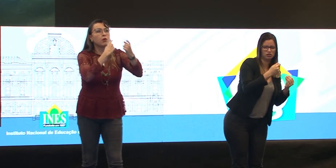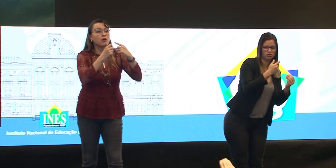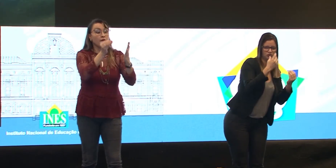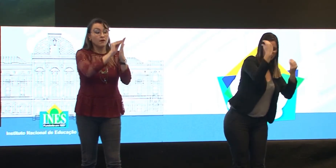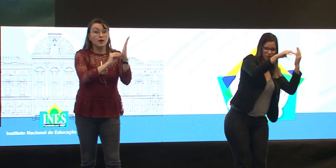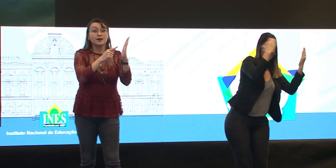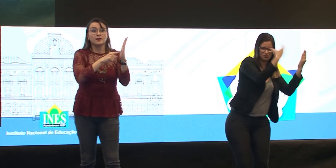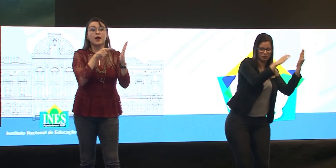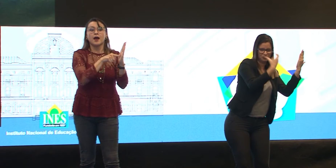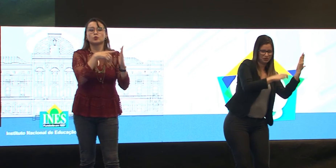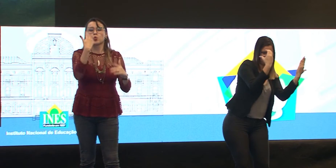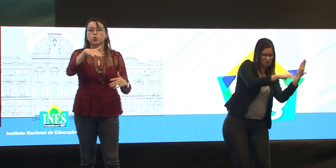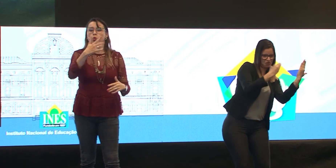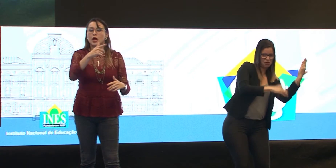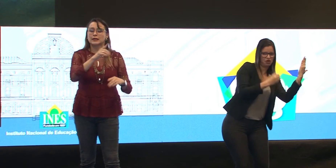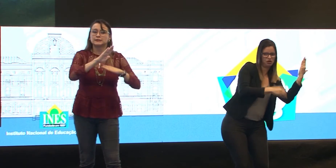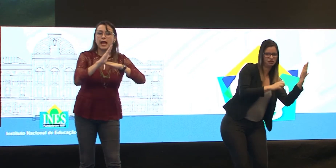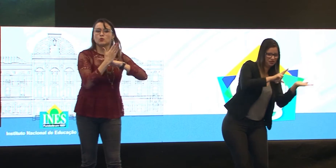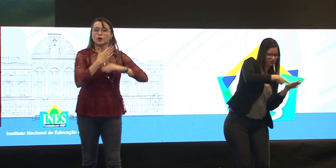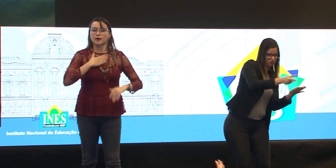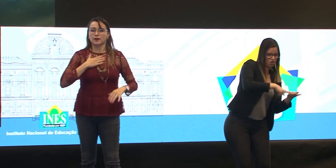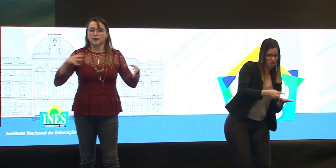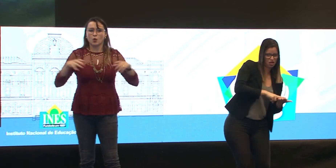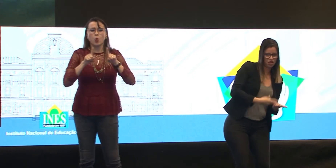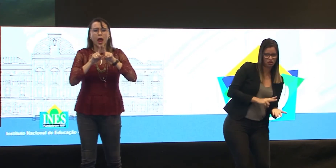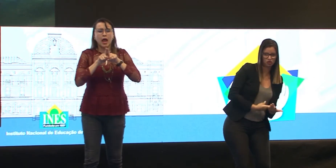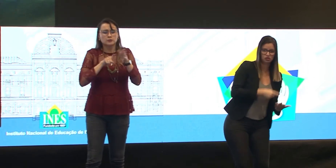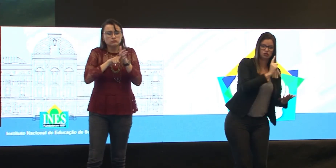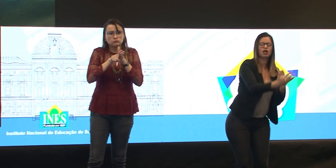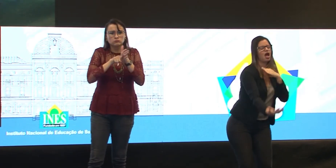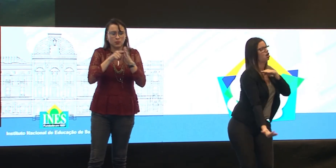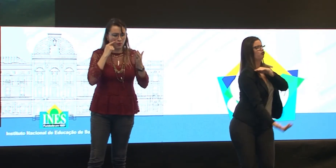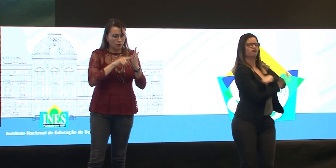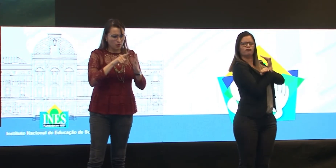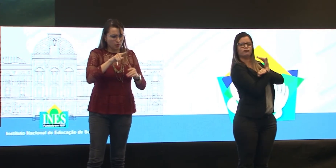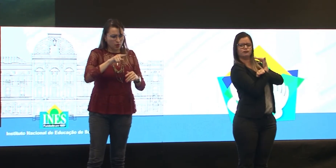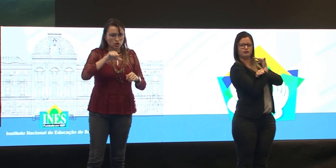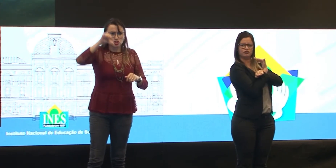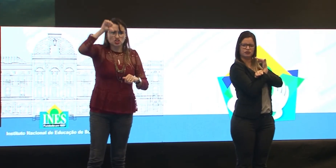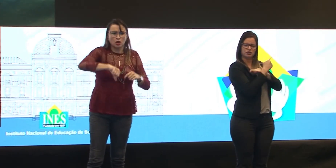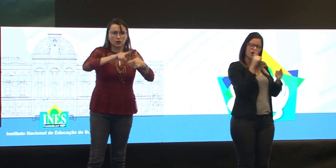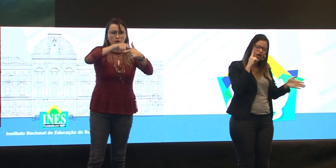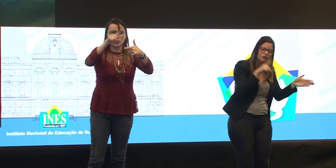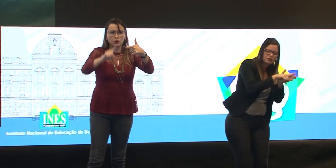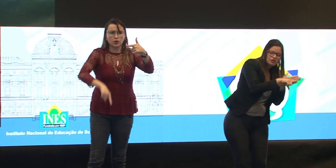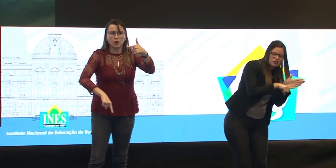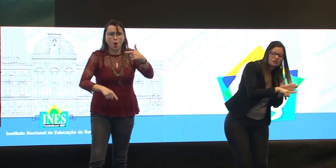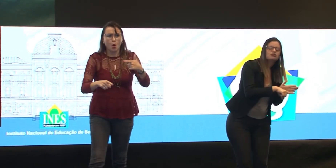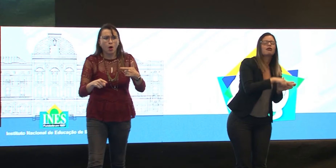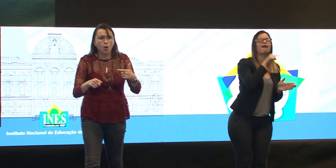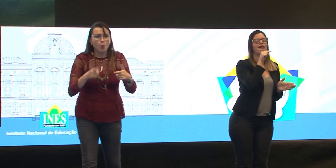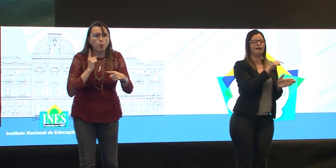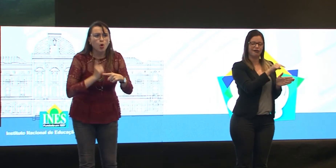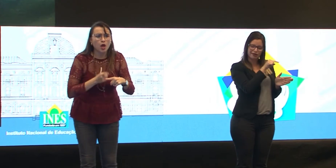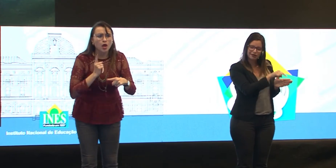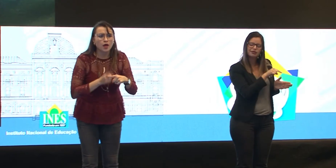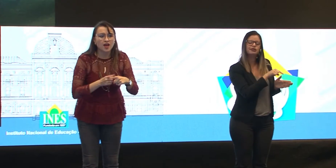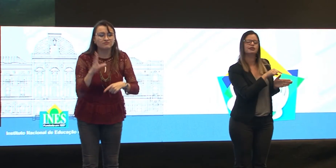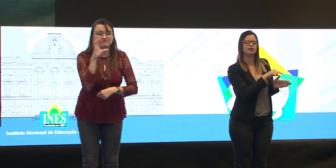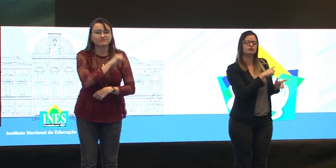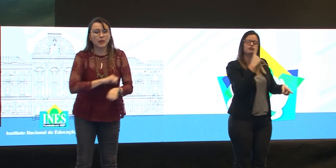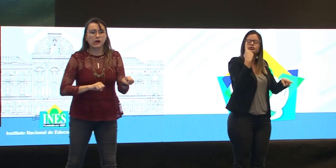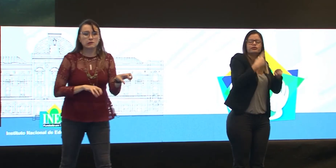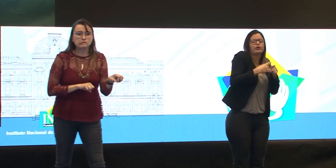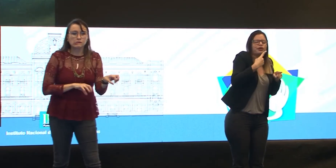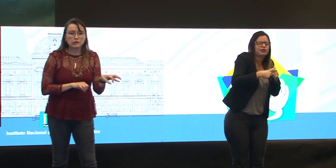durante todo esse período do processo de escolarização. O que acontece é que os alunos surdos vinham